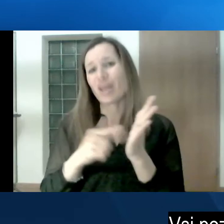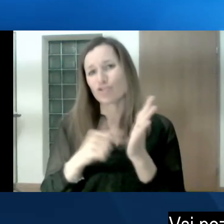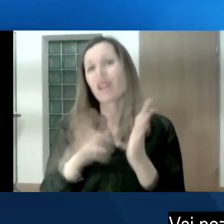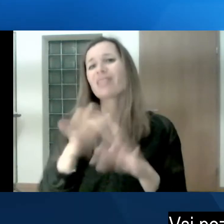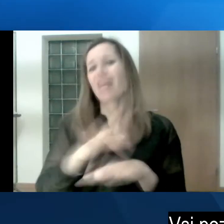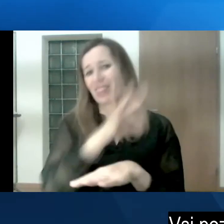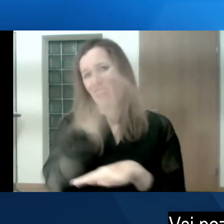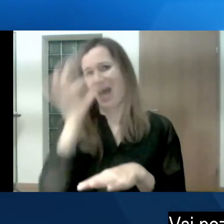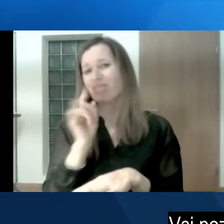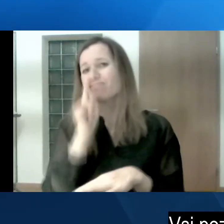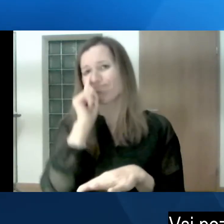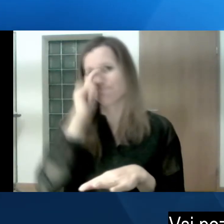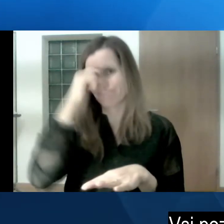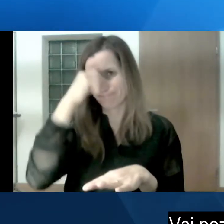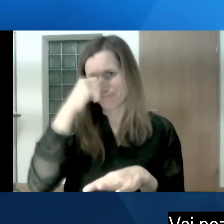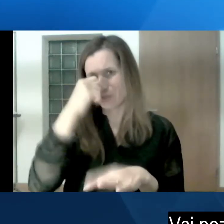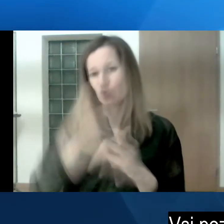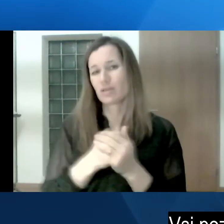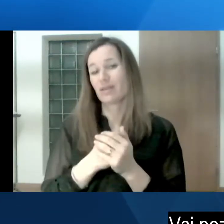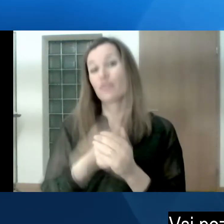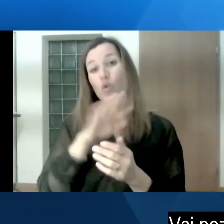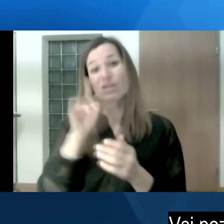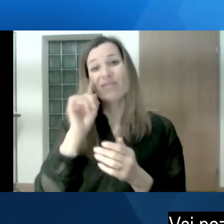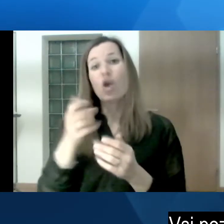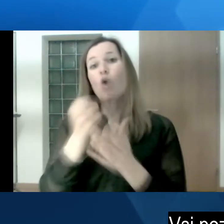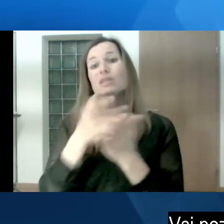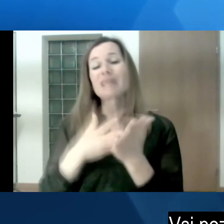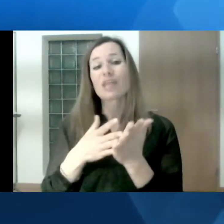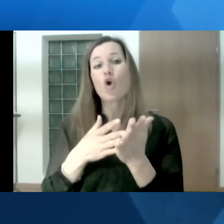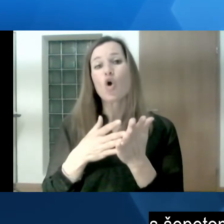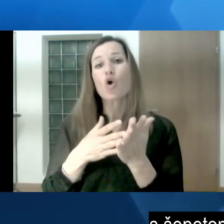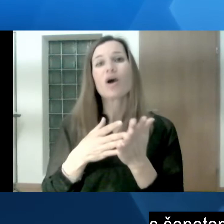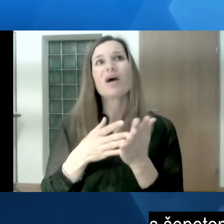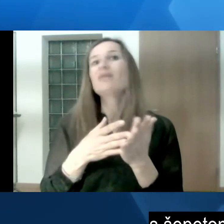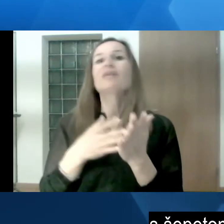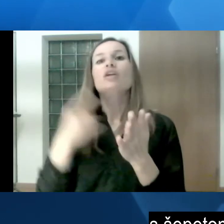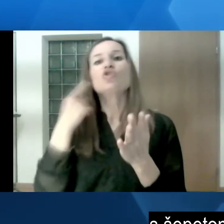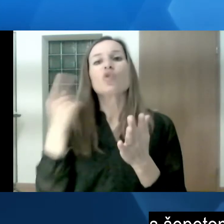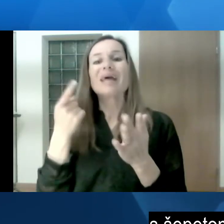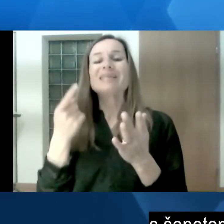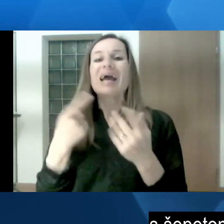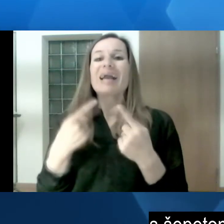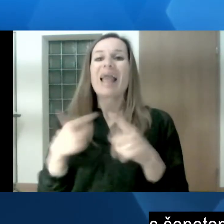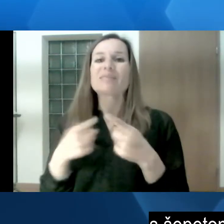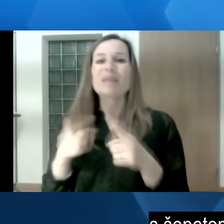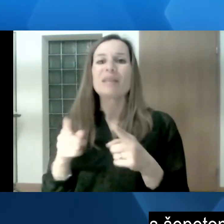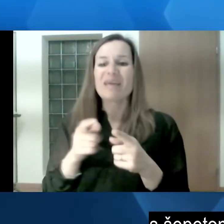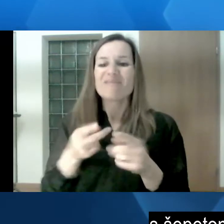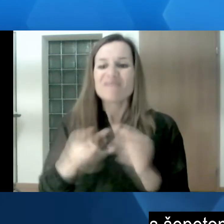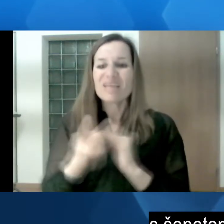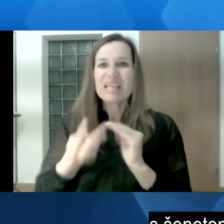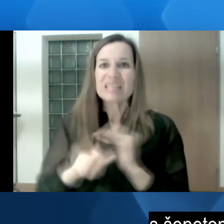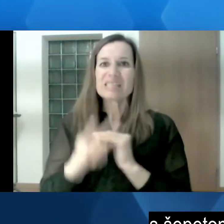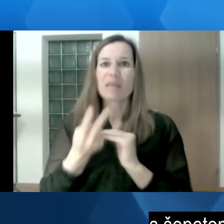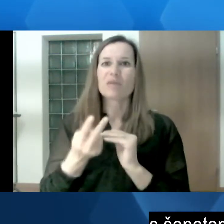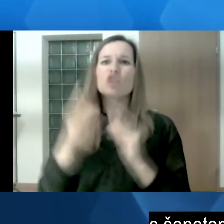Vsi poznate oceno sluha z glasbenimi vilicami, s šepetom, glasnim govorom, in